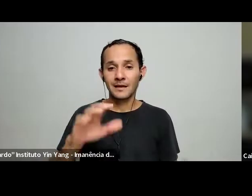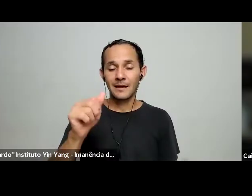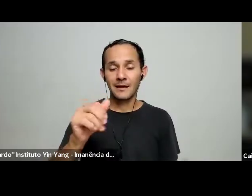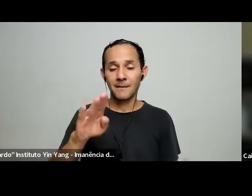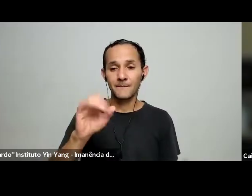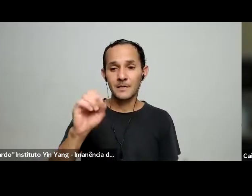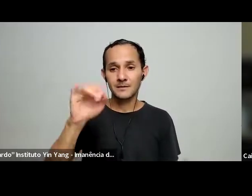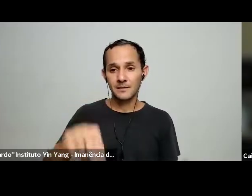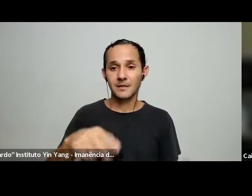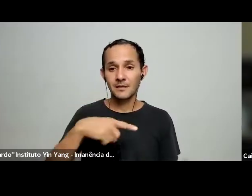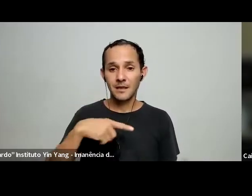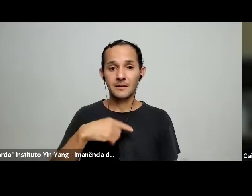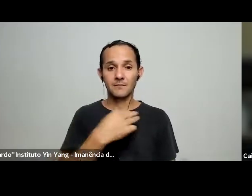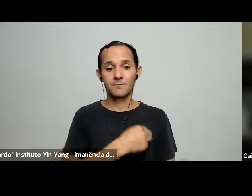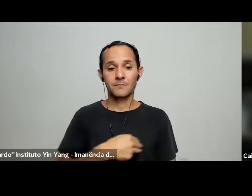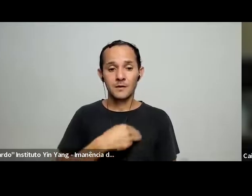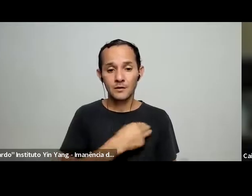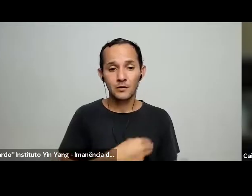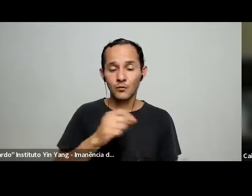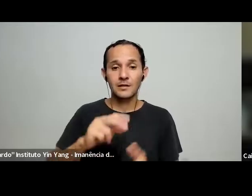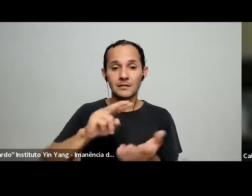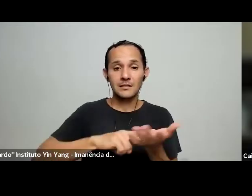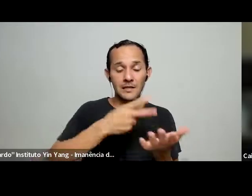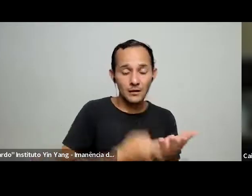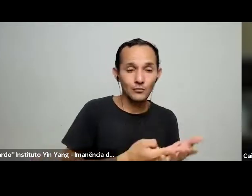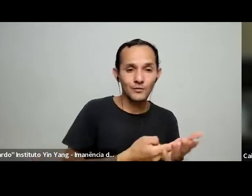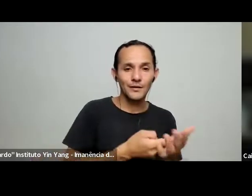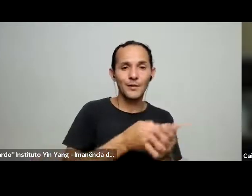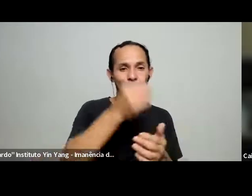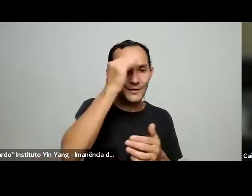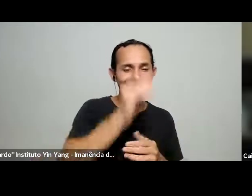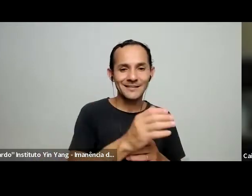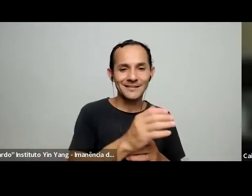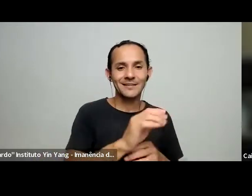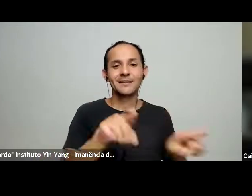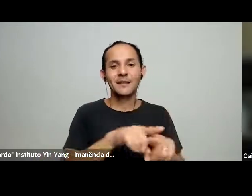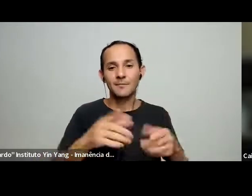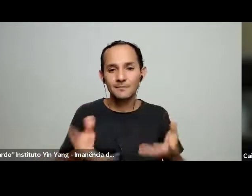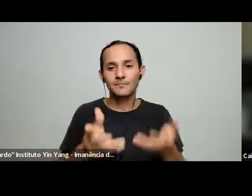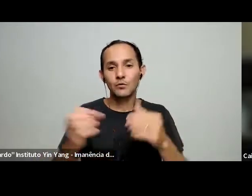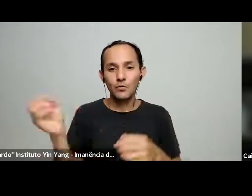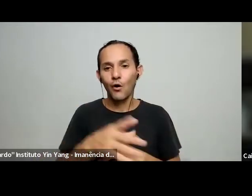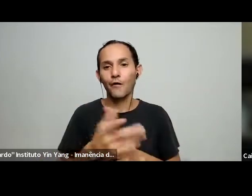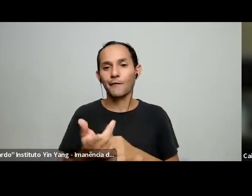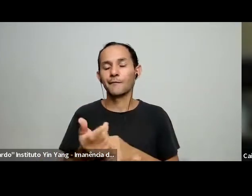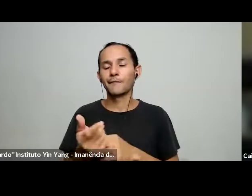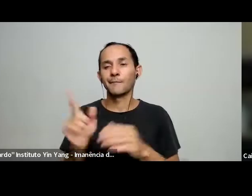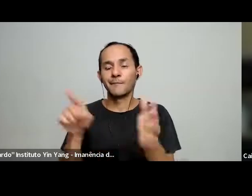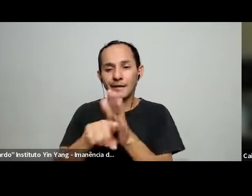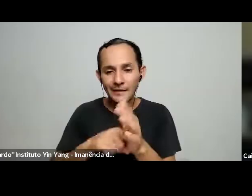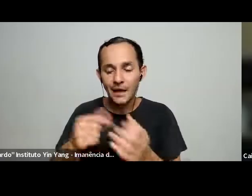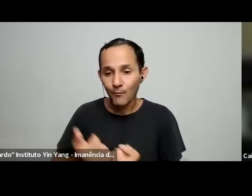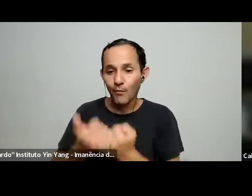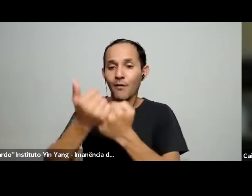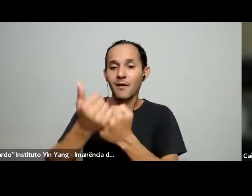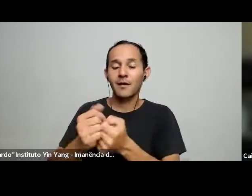missão de traduzir o conhecimento científico e também de estimular novas pesquisas, apoiar pesquisadores, né, ajudar